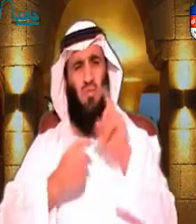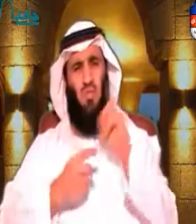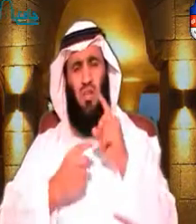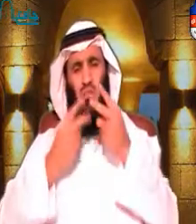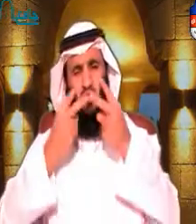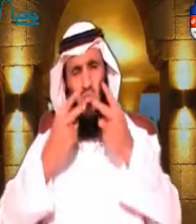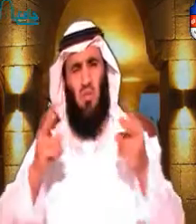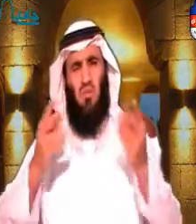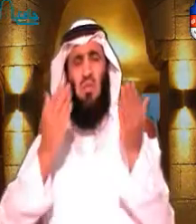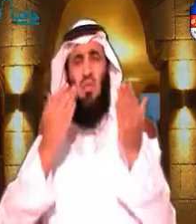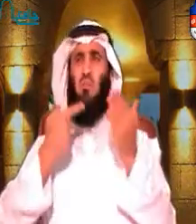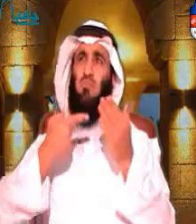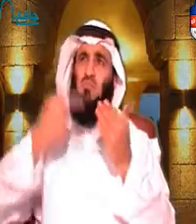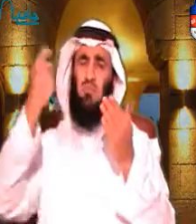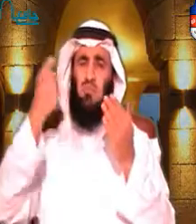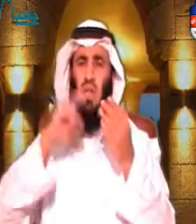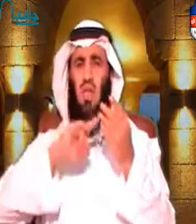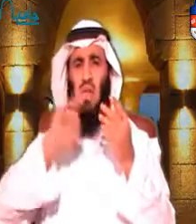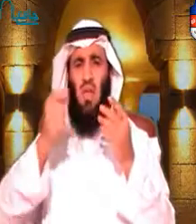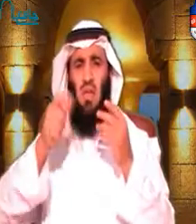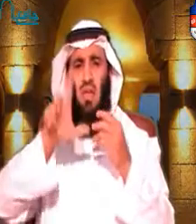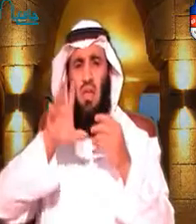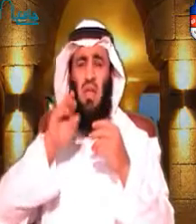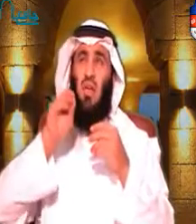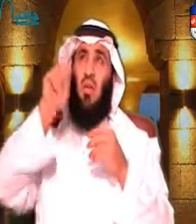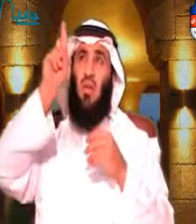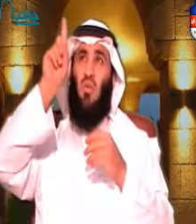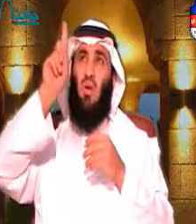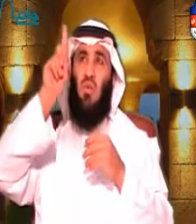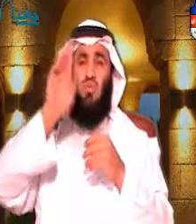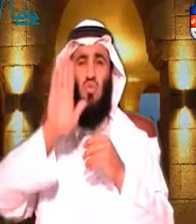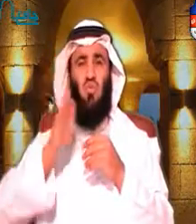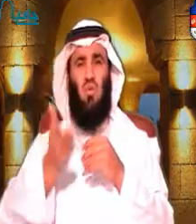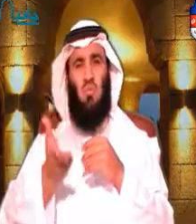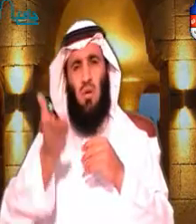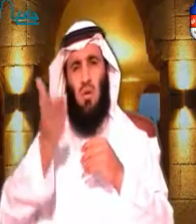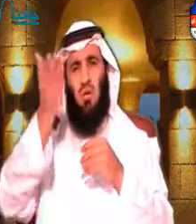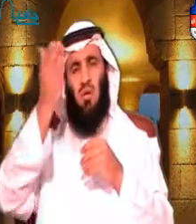لا إله إلا أنت، سبحانك إنا كنا من الظالمين.